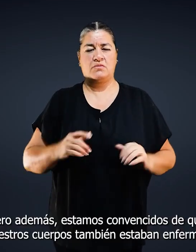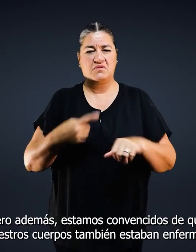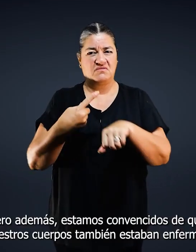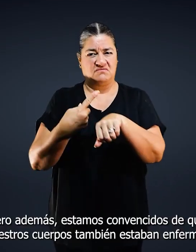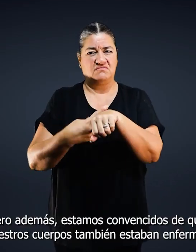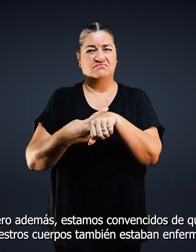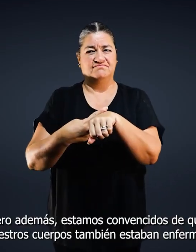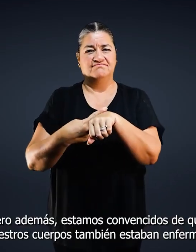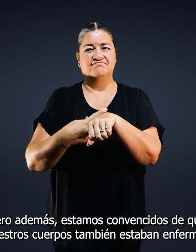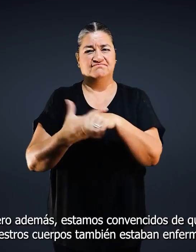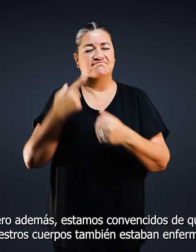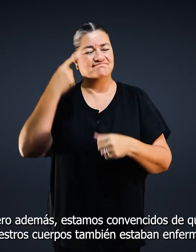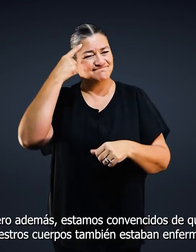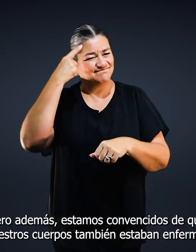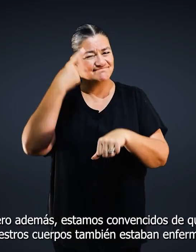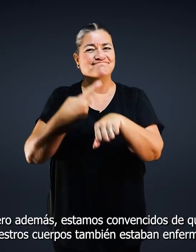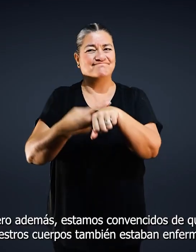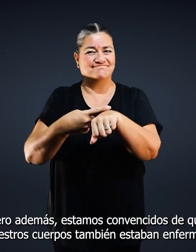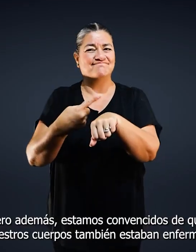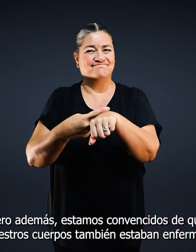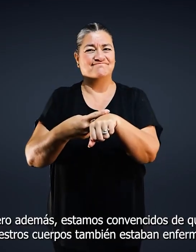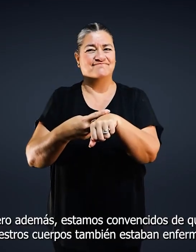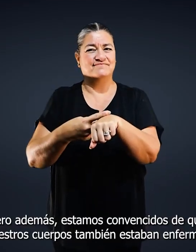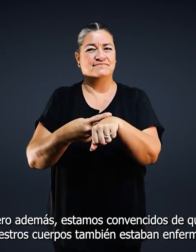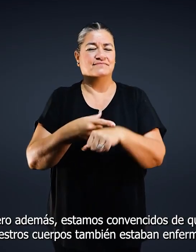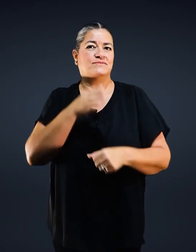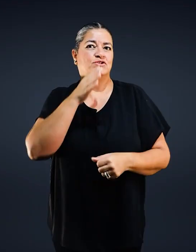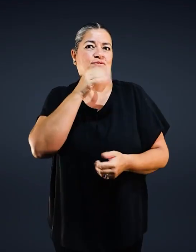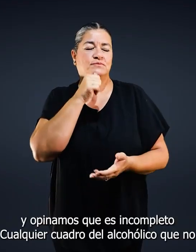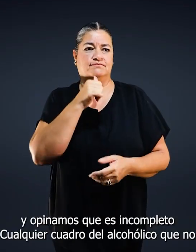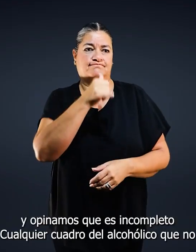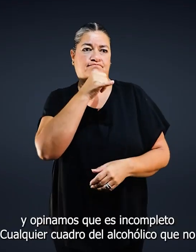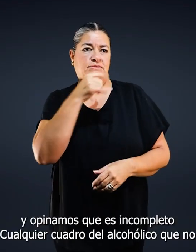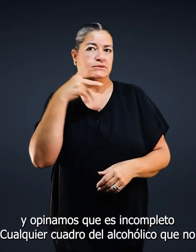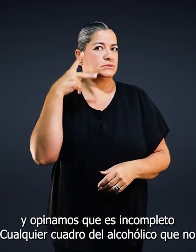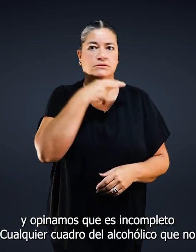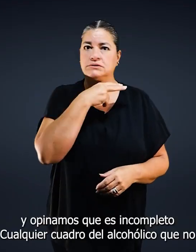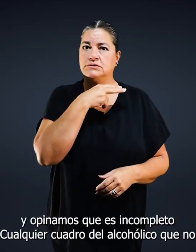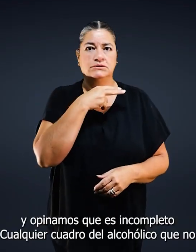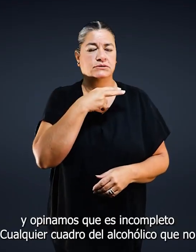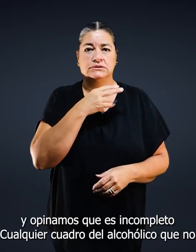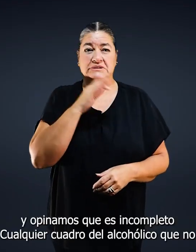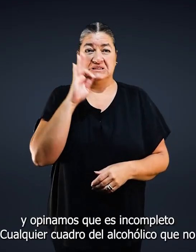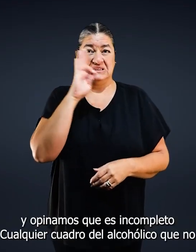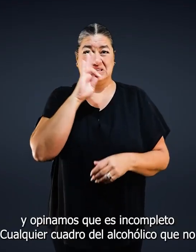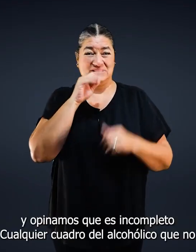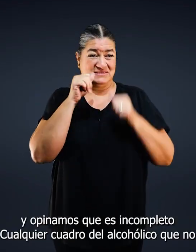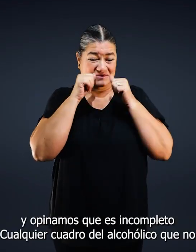además, estamos convencidos de que nuestros cuerpos también estaban enfermos. Y opinamos que es incompleto cualquier cuadro del alcohólico